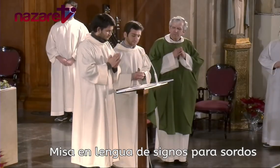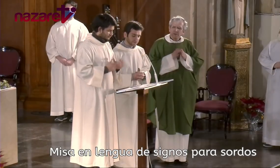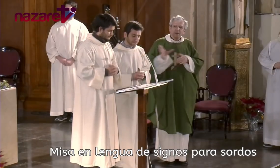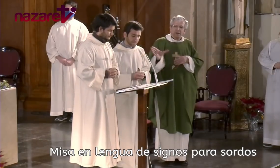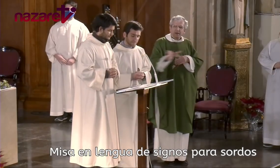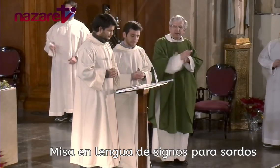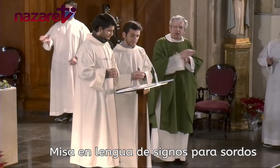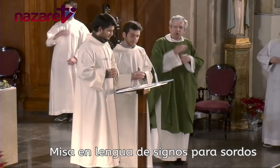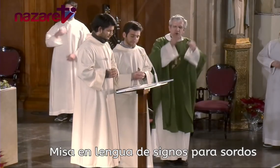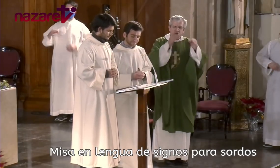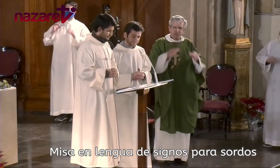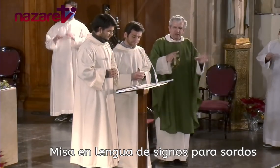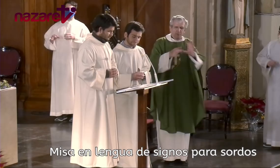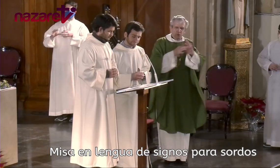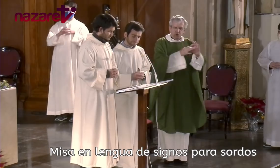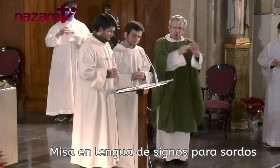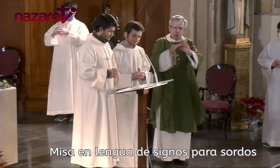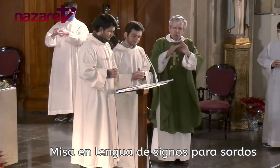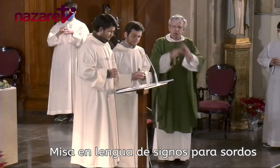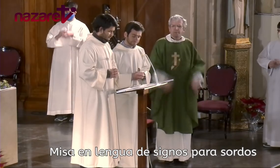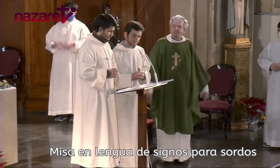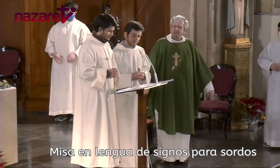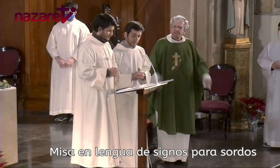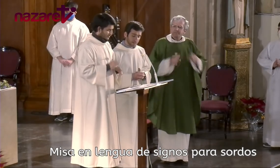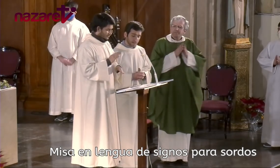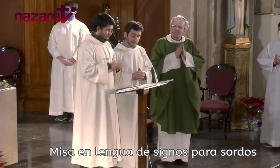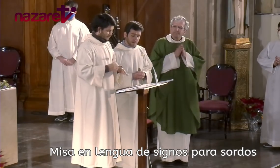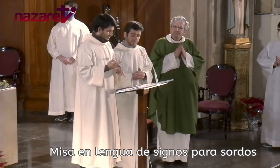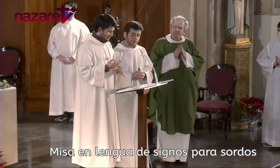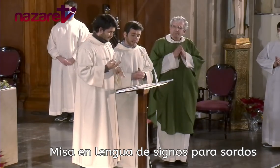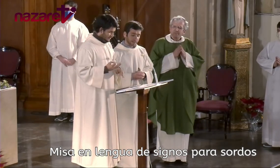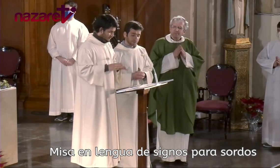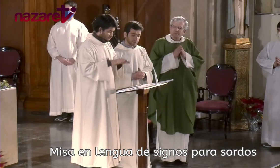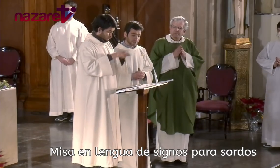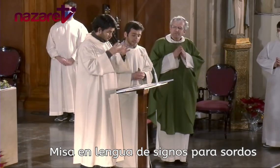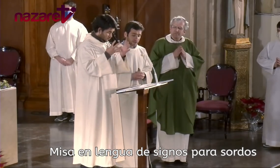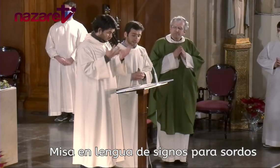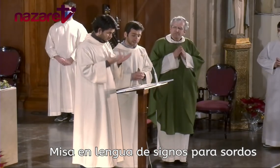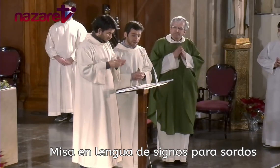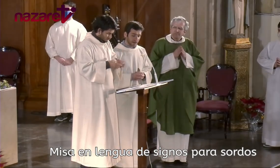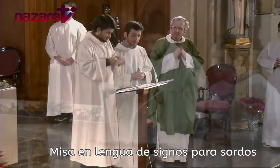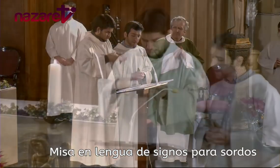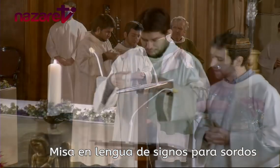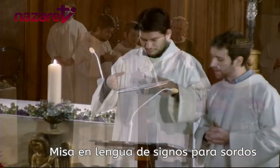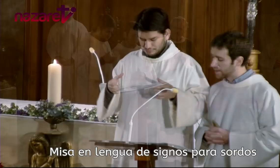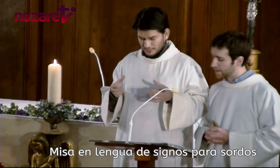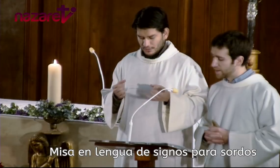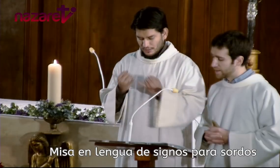Oremos. Que todos seamos uno. Para que el mundo entero crezca en la paz,